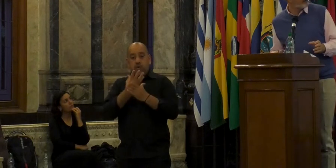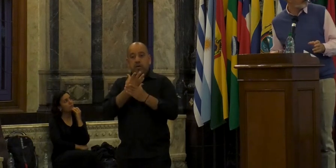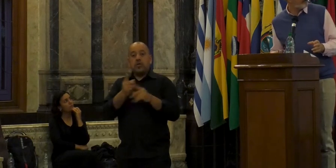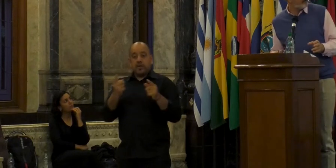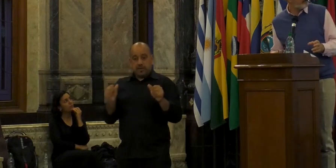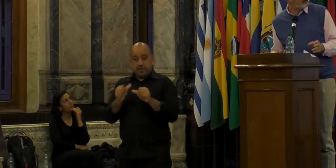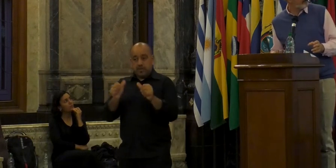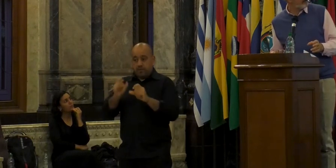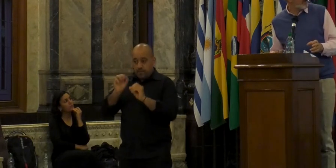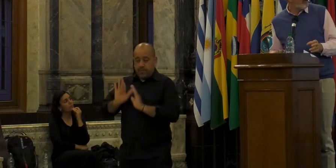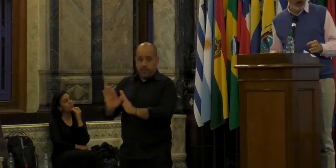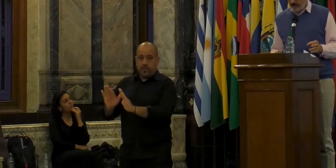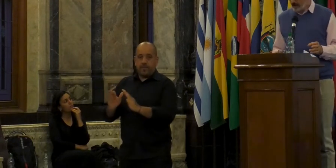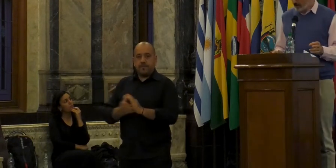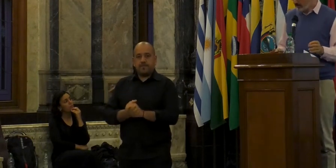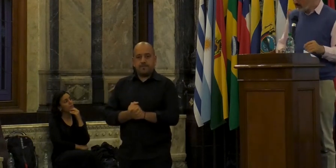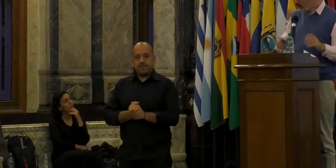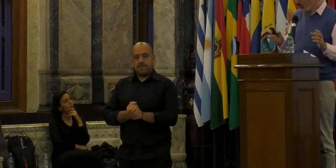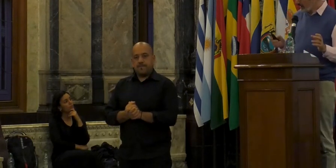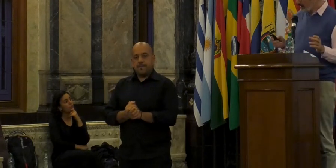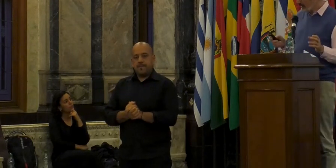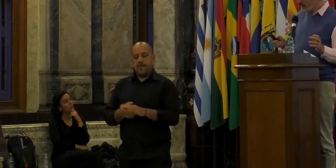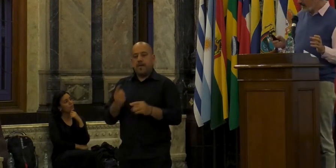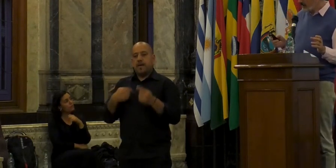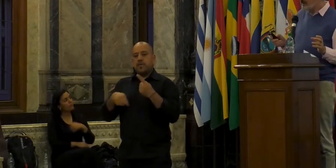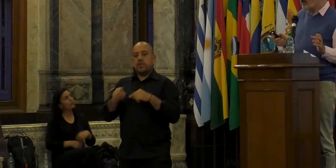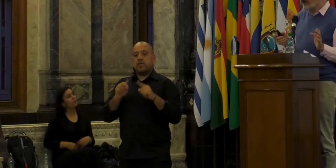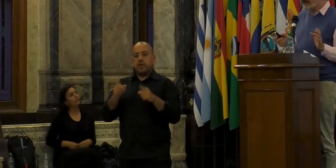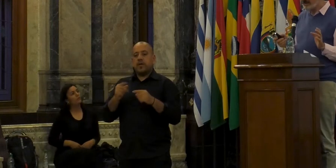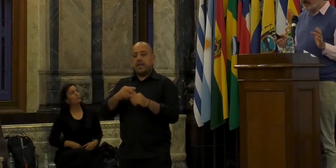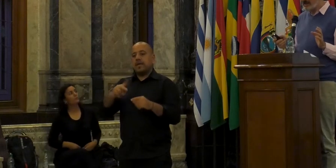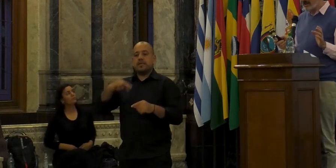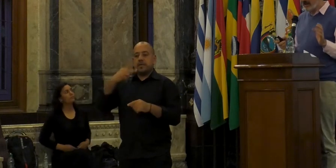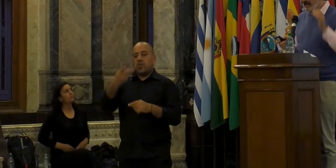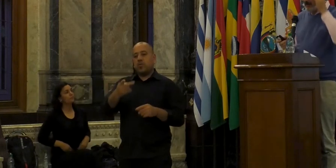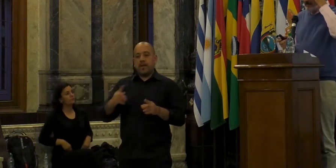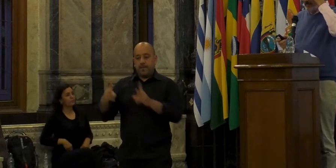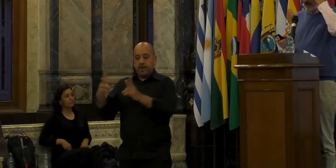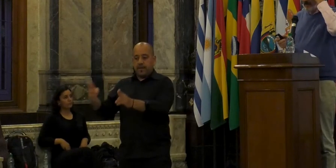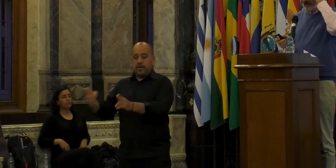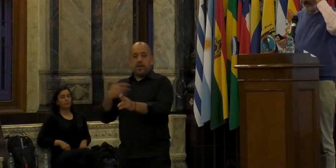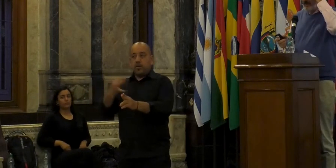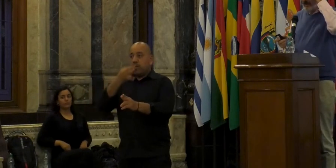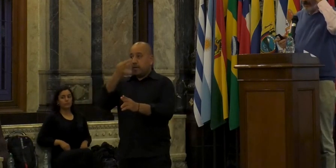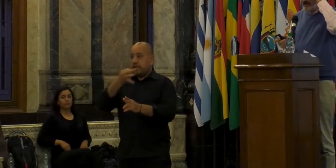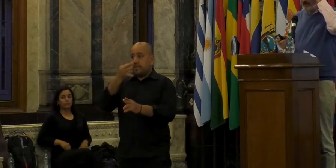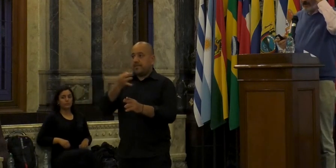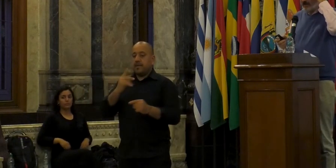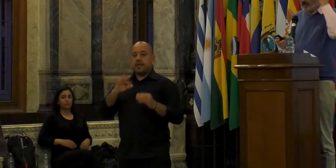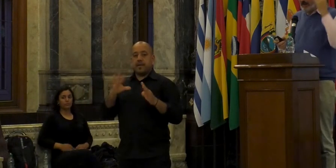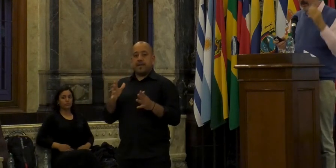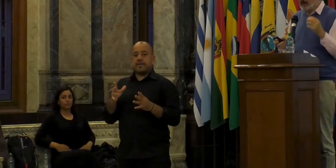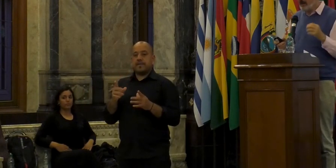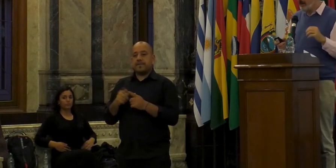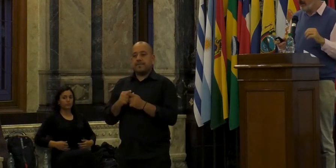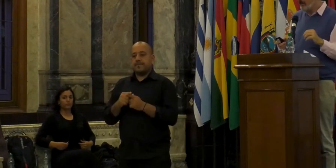formaron. Bueno, y con esto entonces voy a dar el salto a la segunda parte de mi charla, que va a consistir